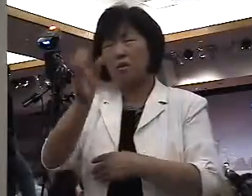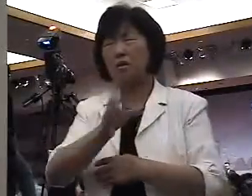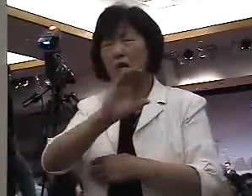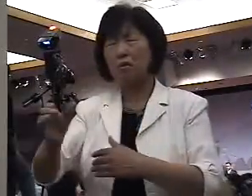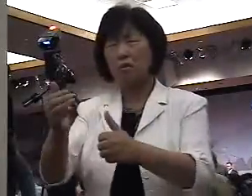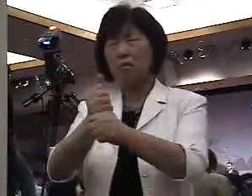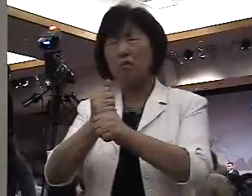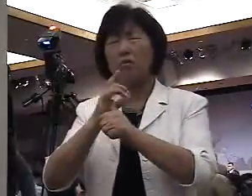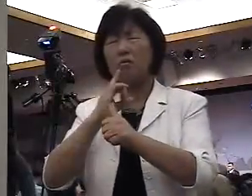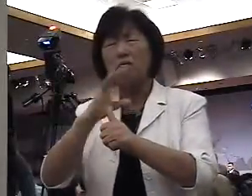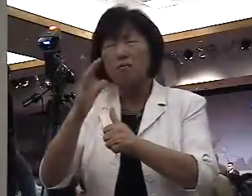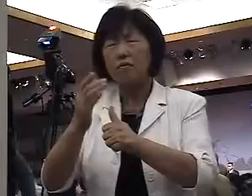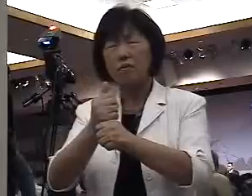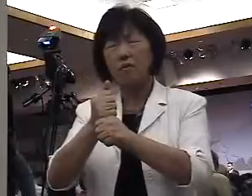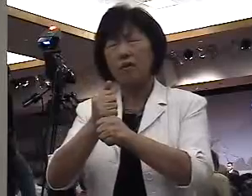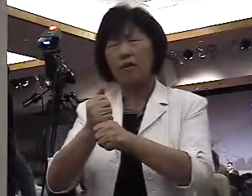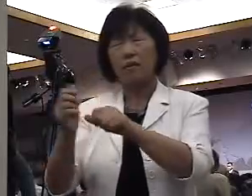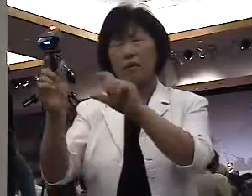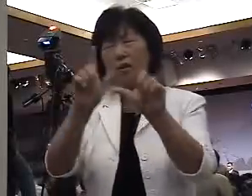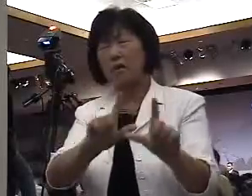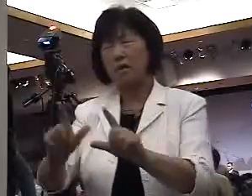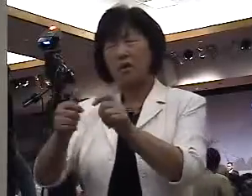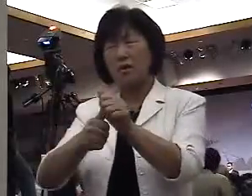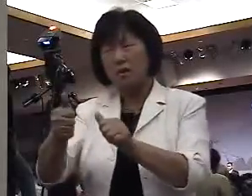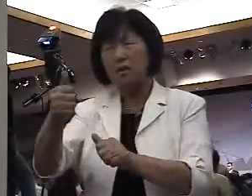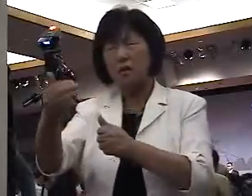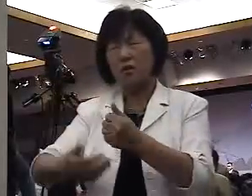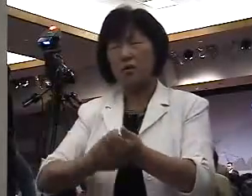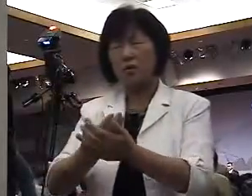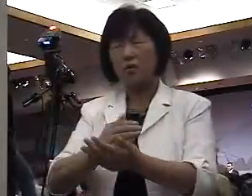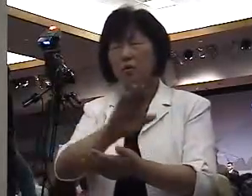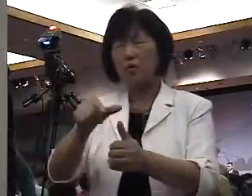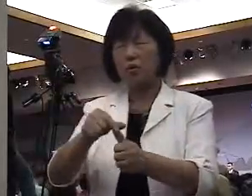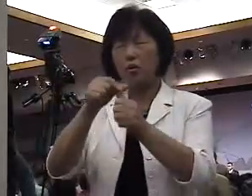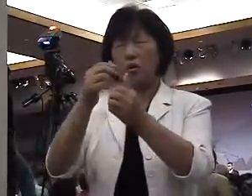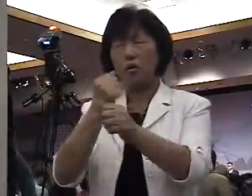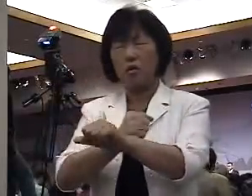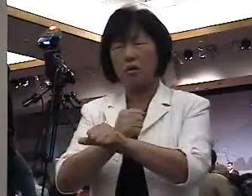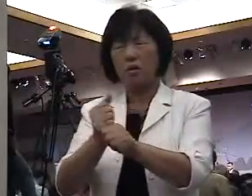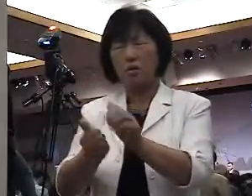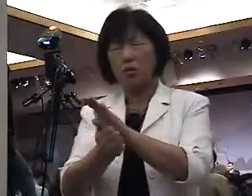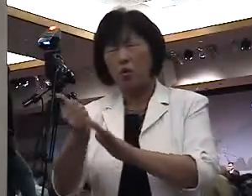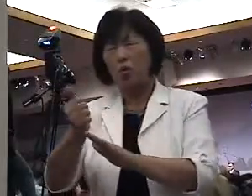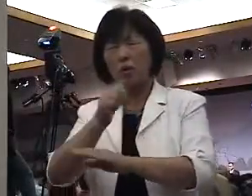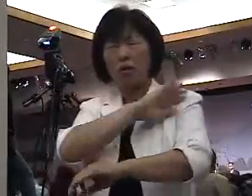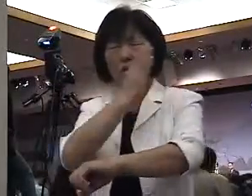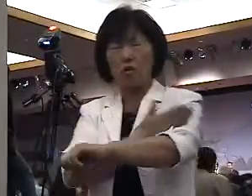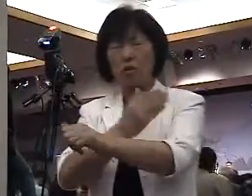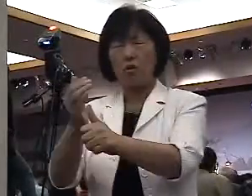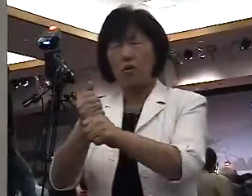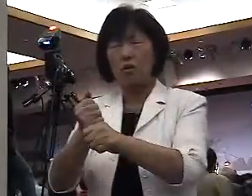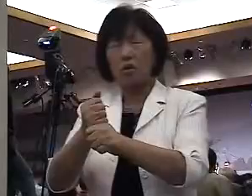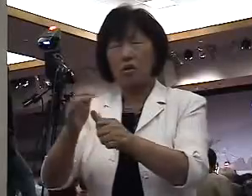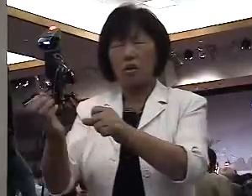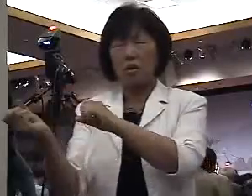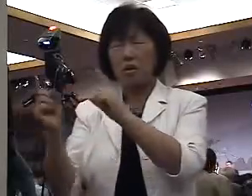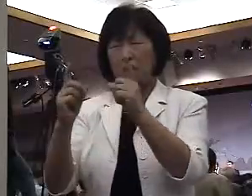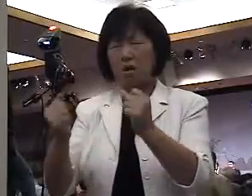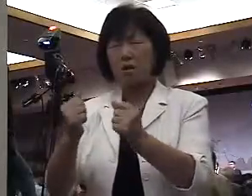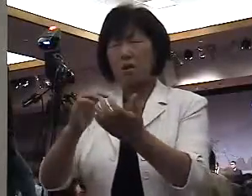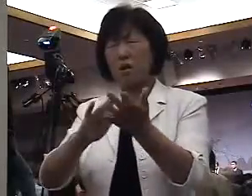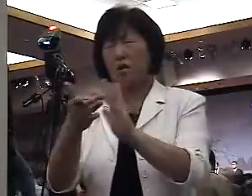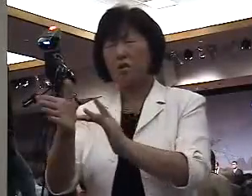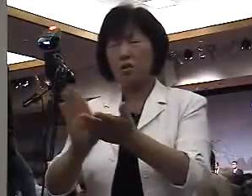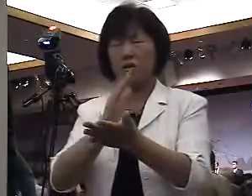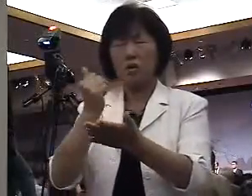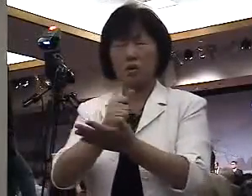붙들고 사랑으로서 믿며 살게 하옵소서. 우리를 구원하여 주시고 소망과 능력으로 붙들으시는 살아계신 예수